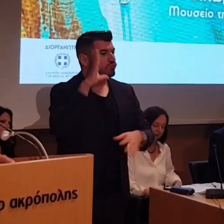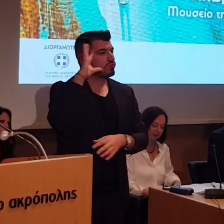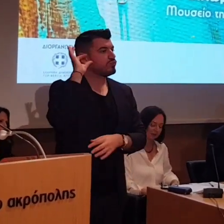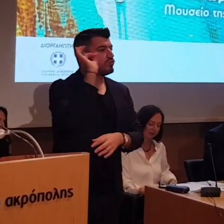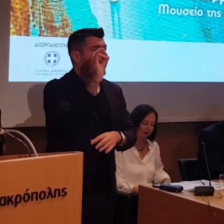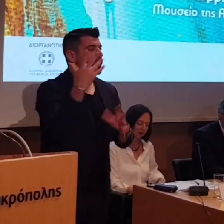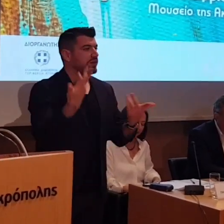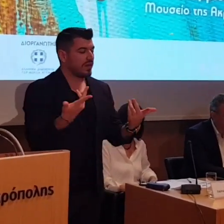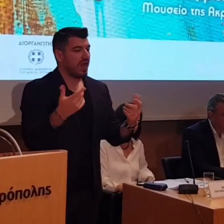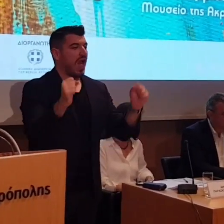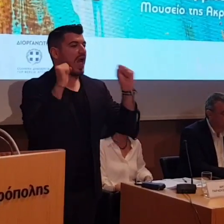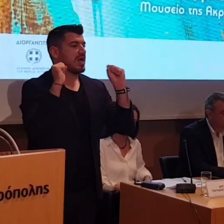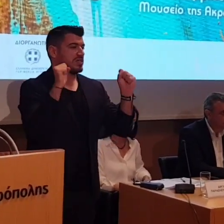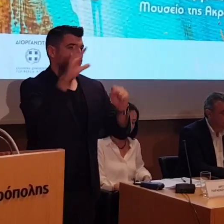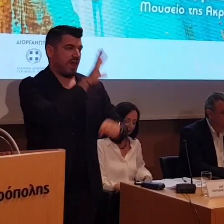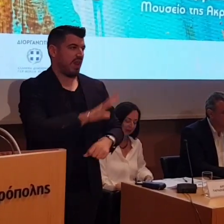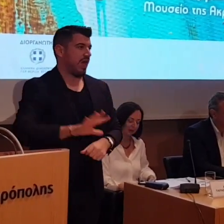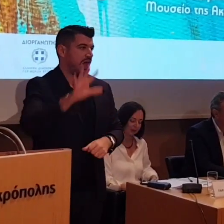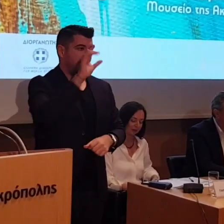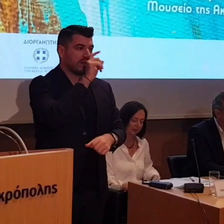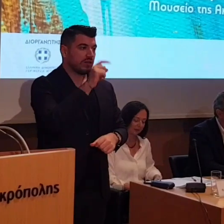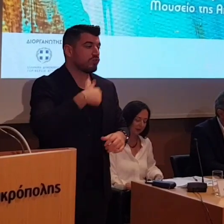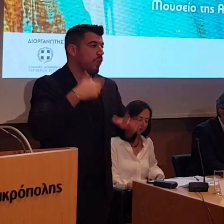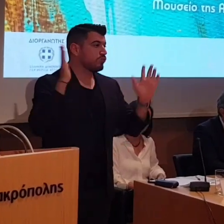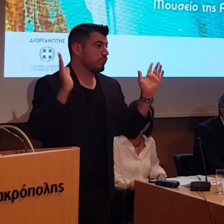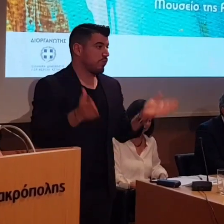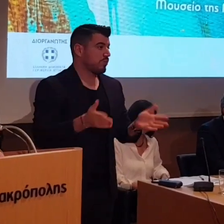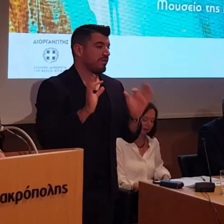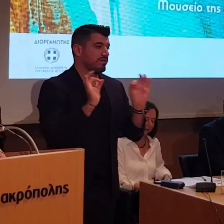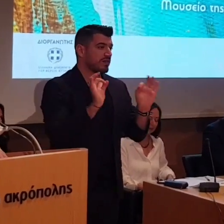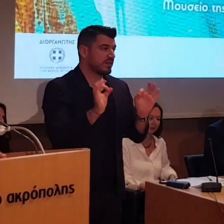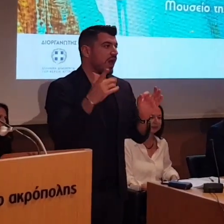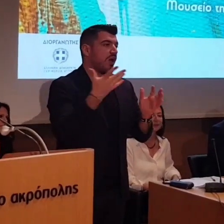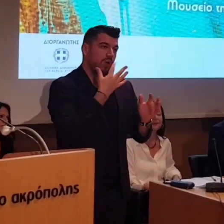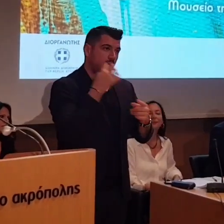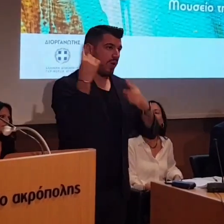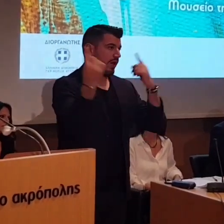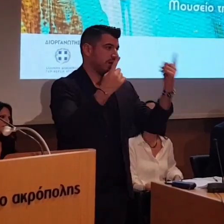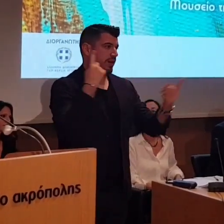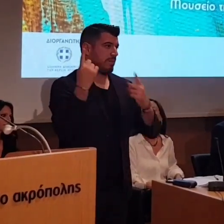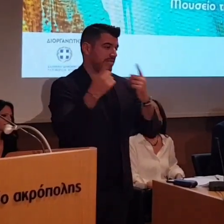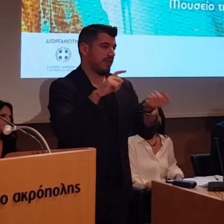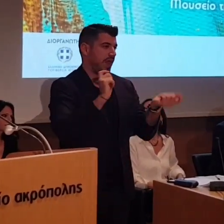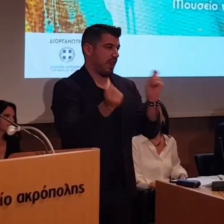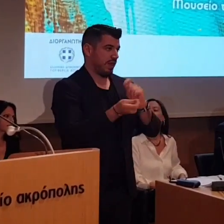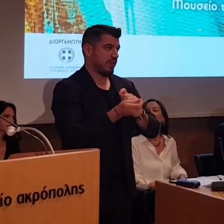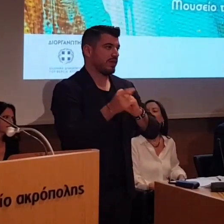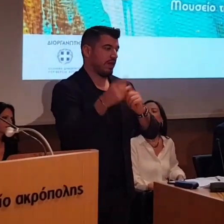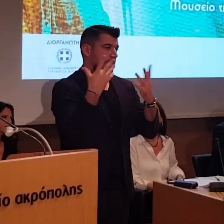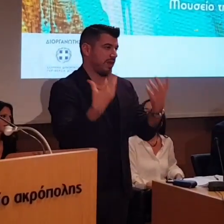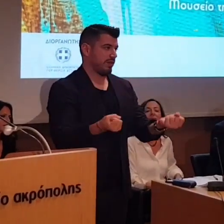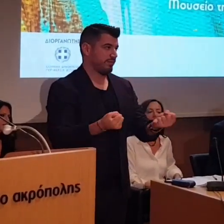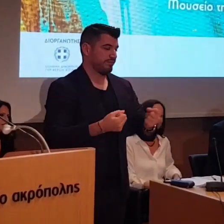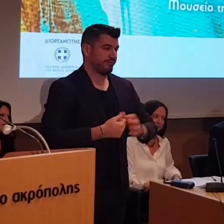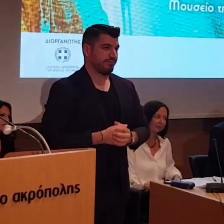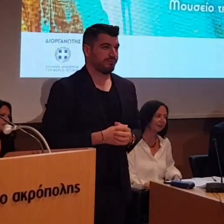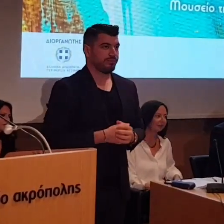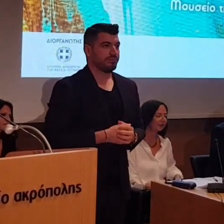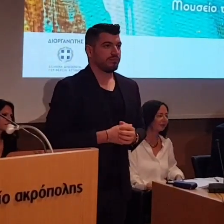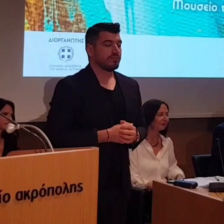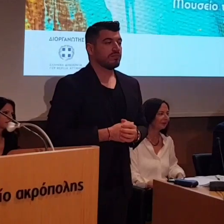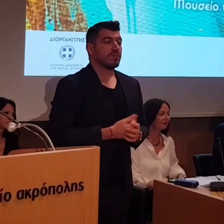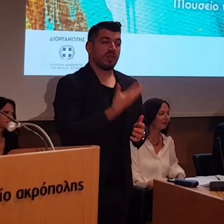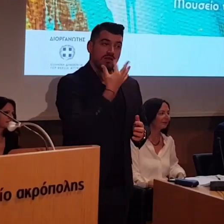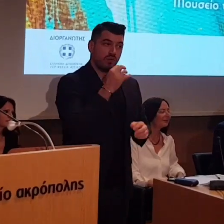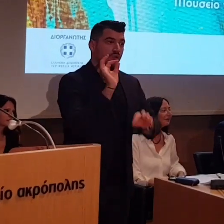της Αττικής, όσο αυτό είναι δυνατόν από τις συνέπειες της κλιματικής αλλαγής. Γι' αυτό και υπονοούμε το Περιφερειακό